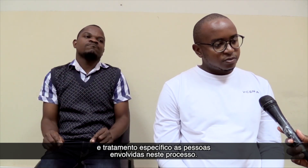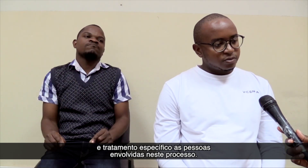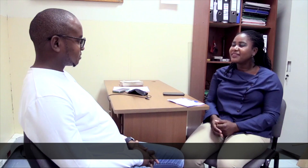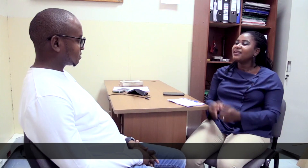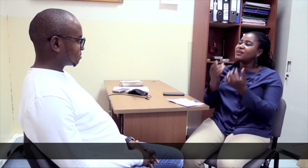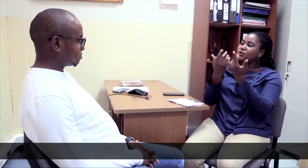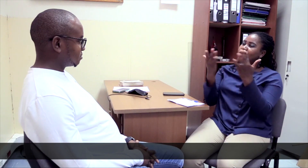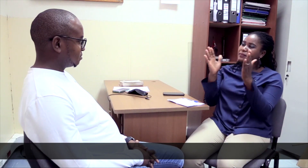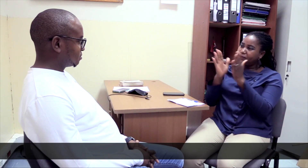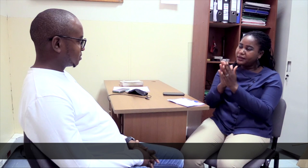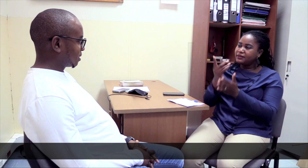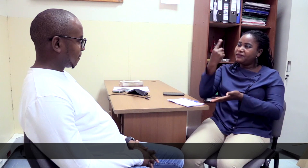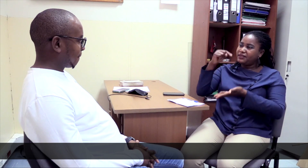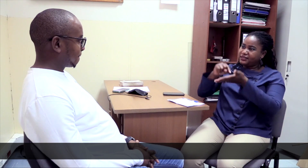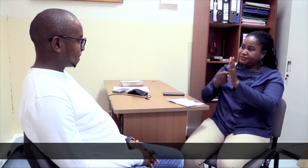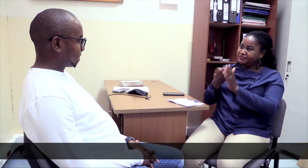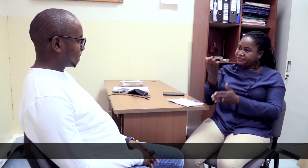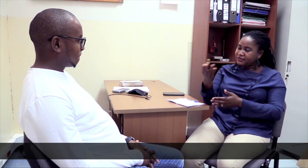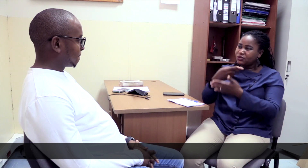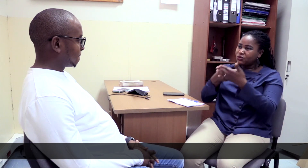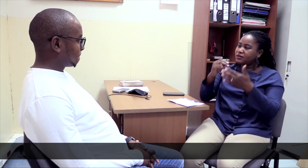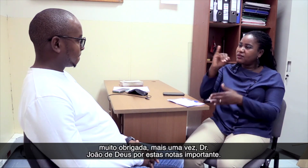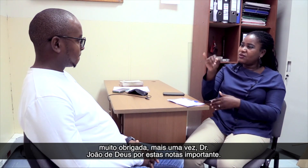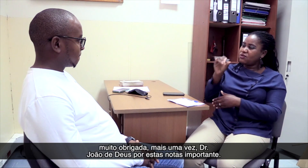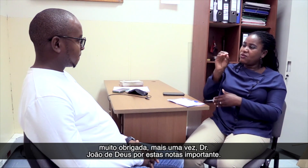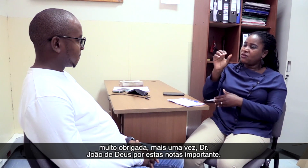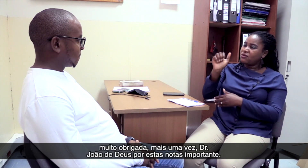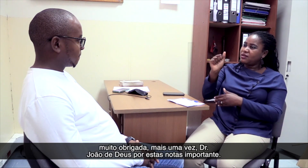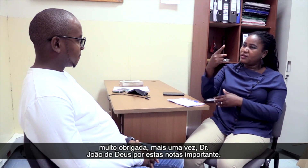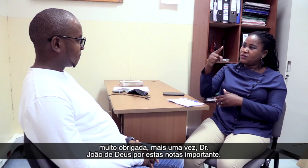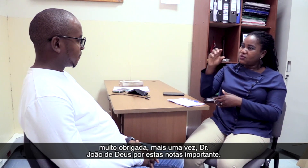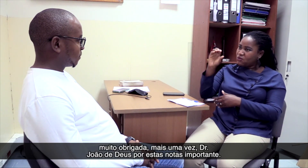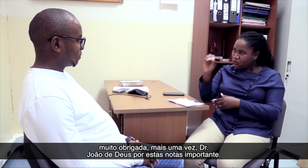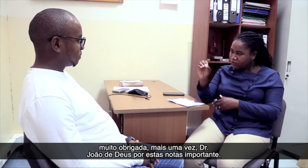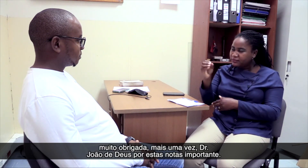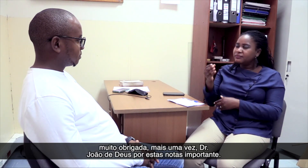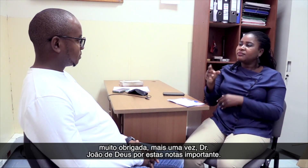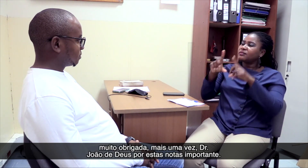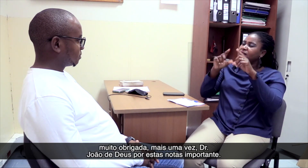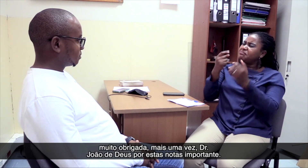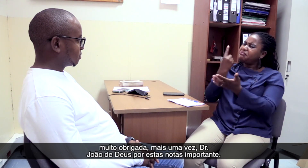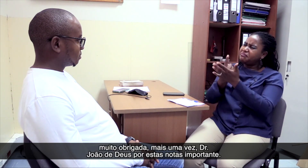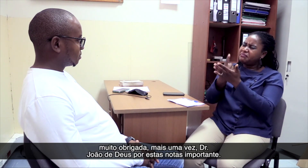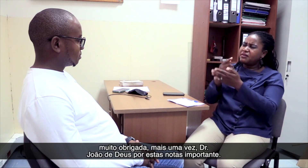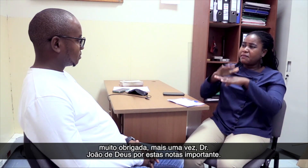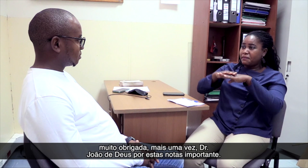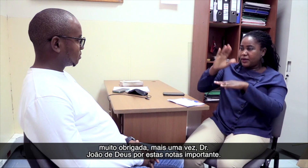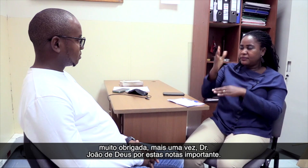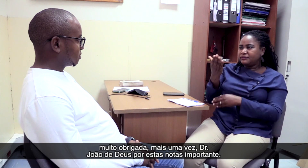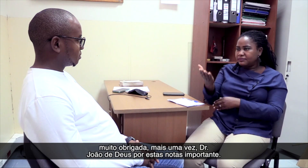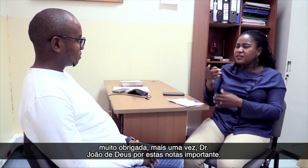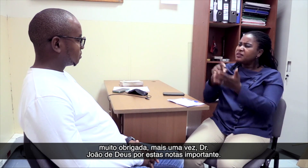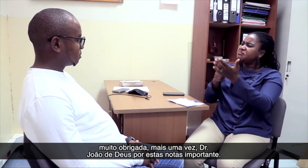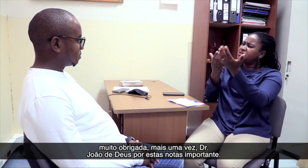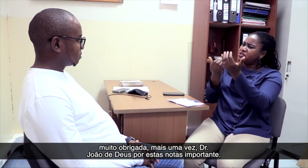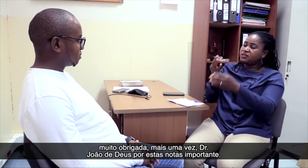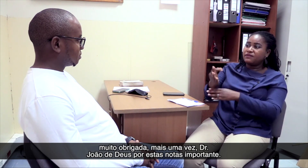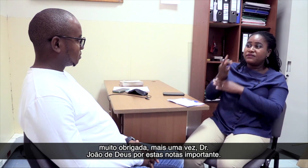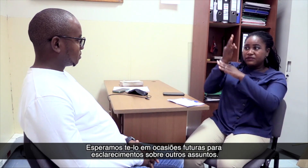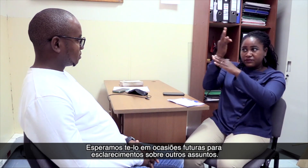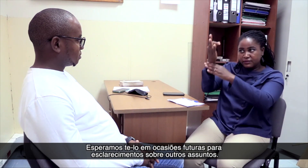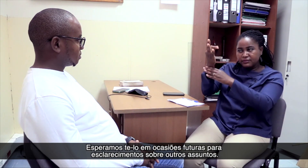nível constitucional, ele já prevê que tem que haver uma conservação quando há um tratamento de um